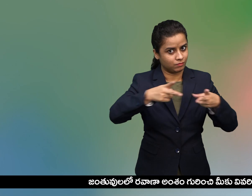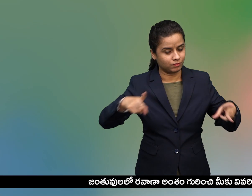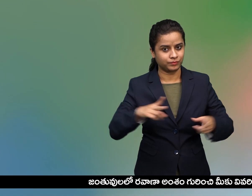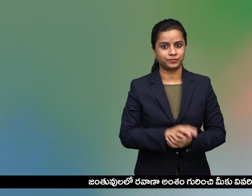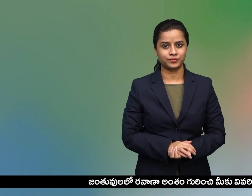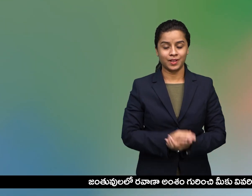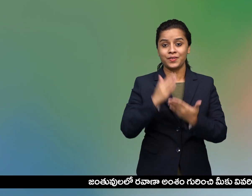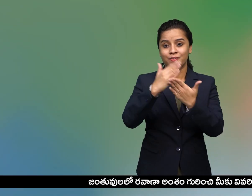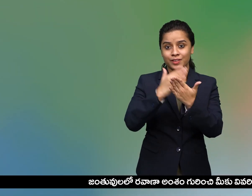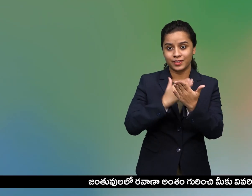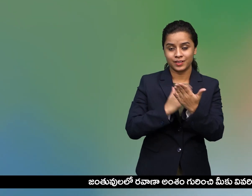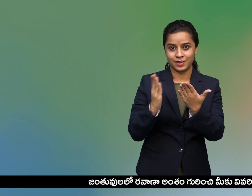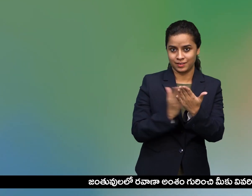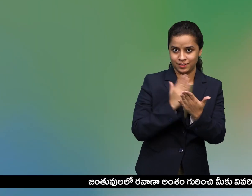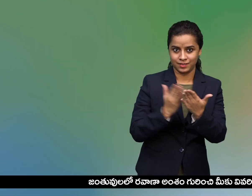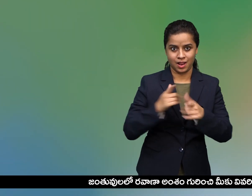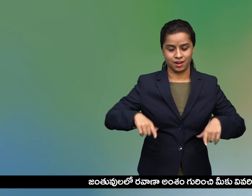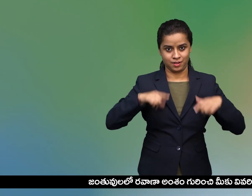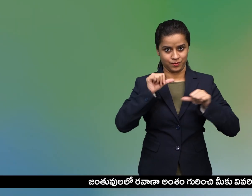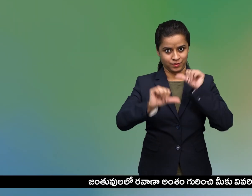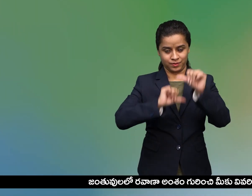జంతువులలో రవాణా అంశం గురించి మీకు వివరిస్తాను.